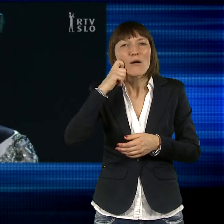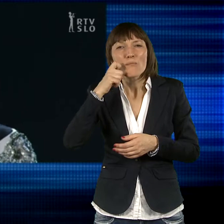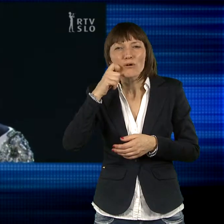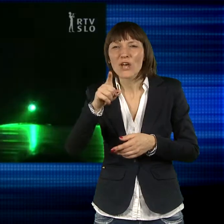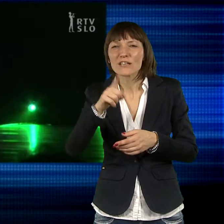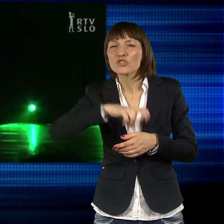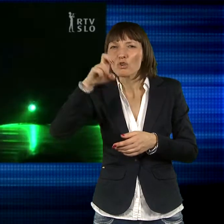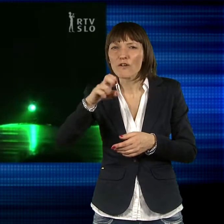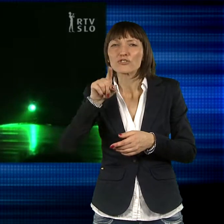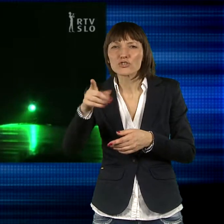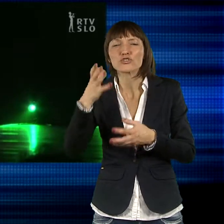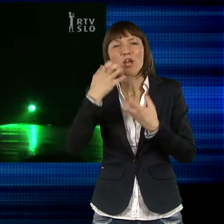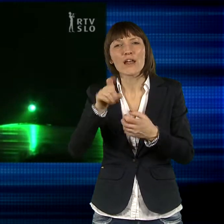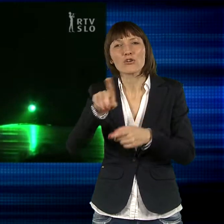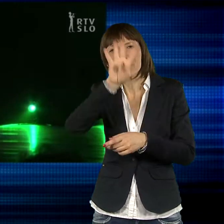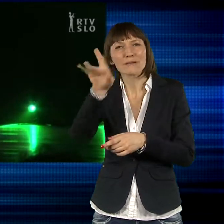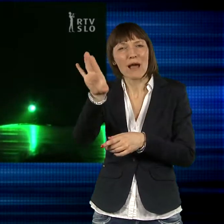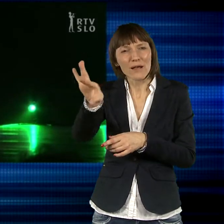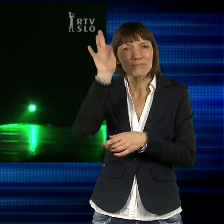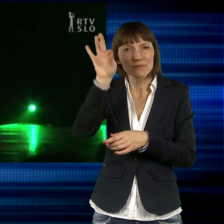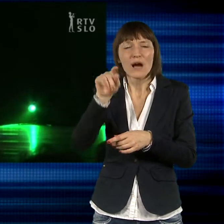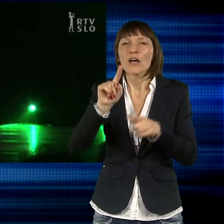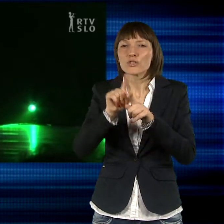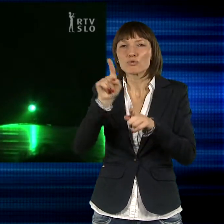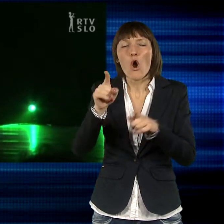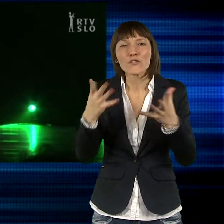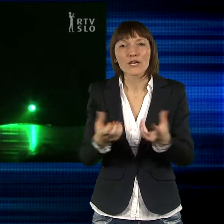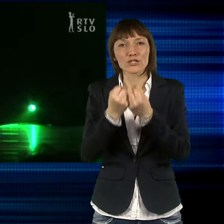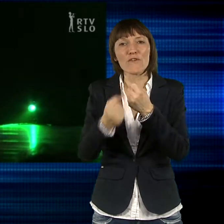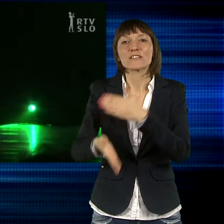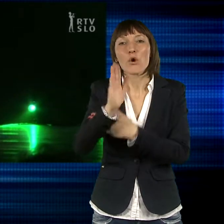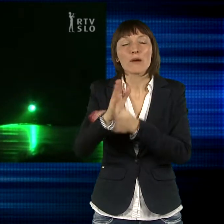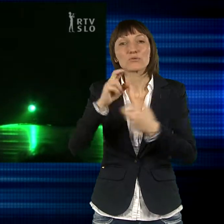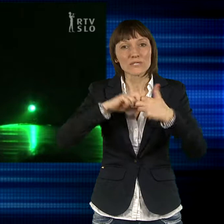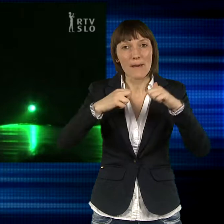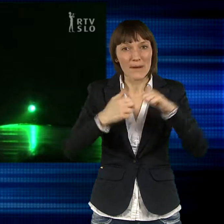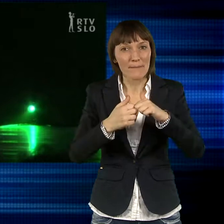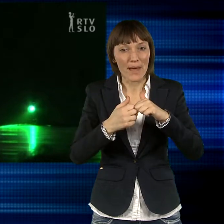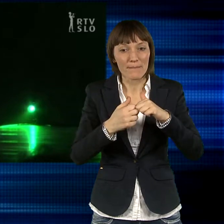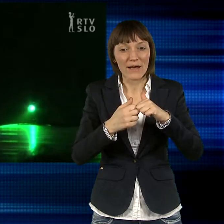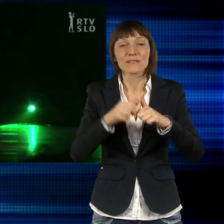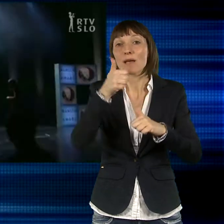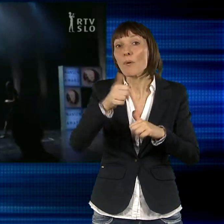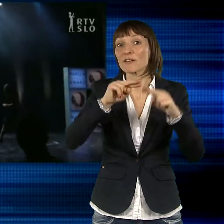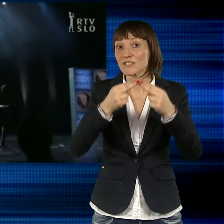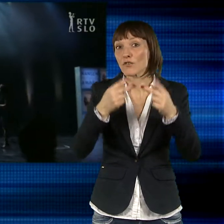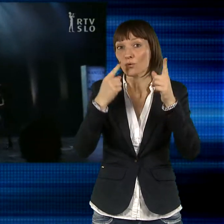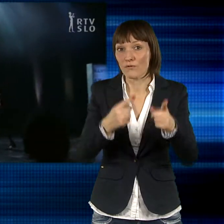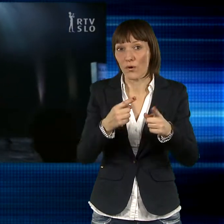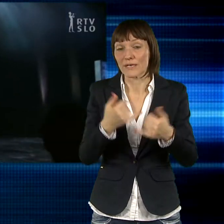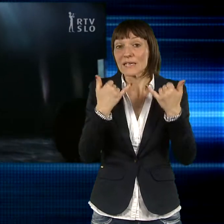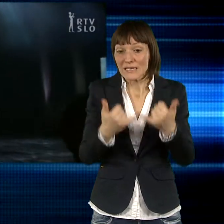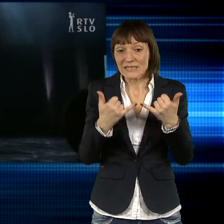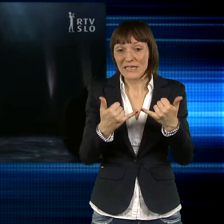diplomata, moža, ki so ga Norvežani hoteli imeti za kralja in naposled neumornega reševalca begunske problematike po Prvi svetovni